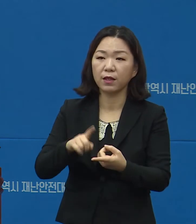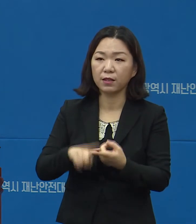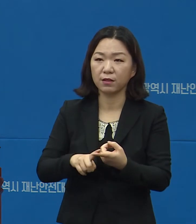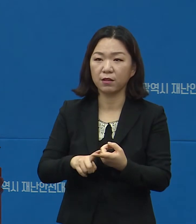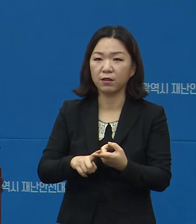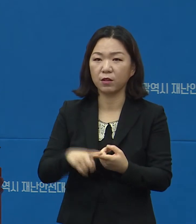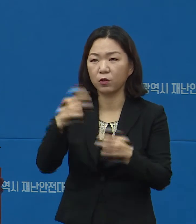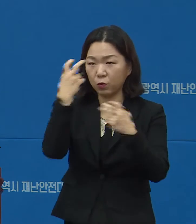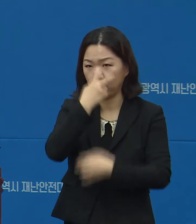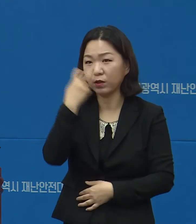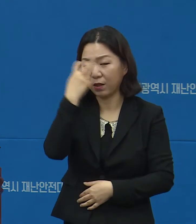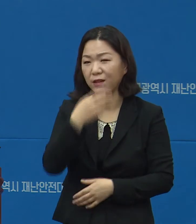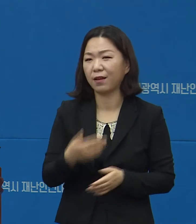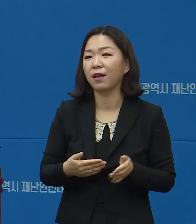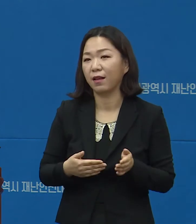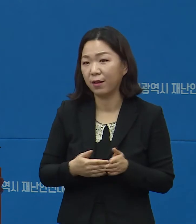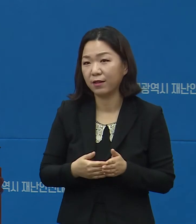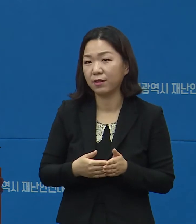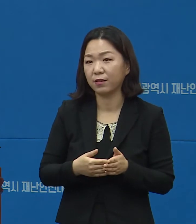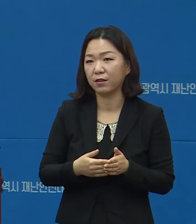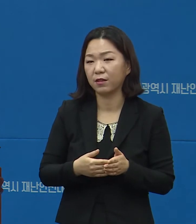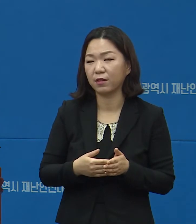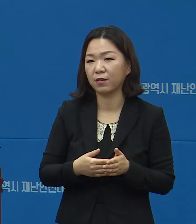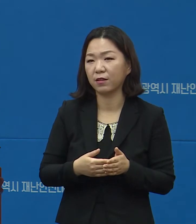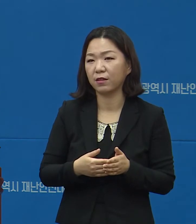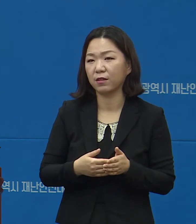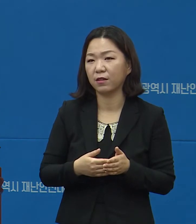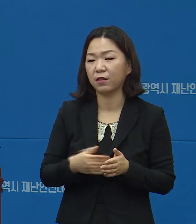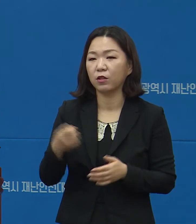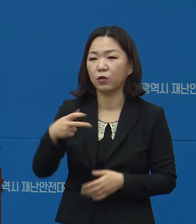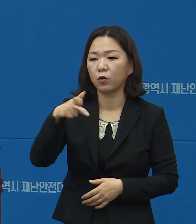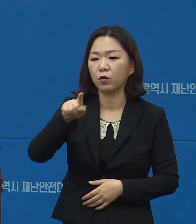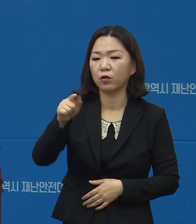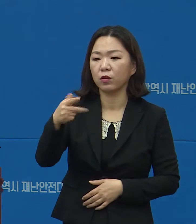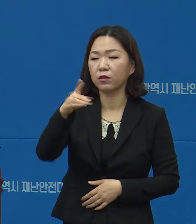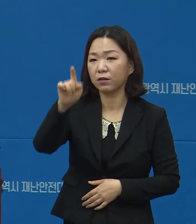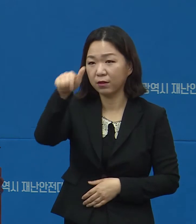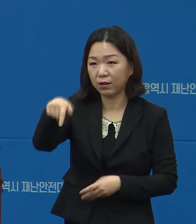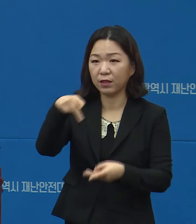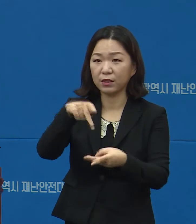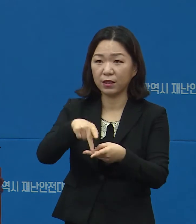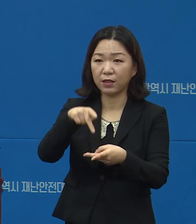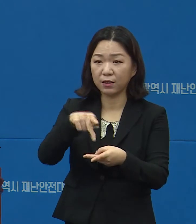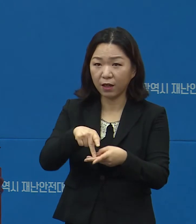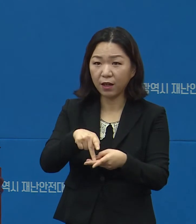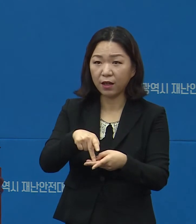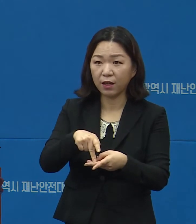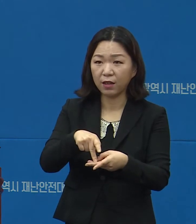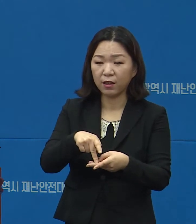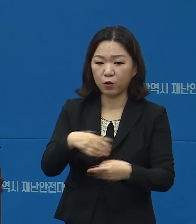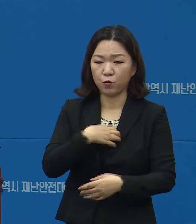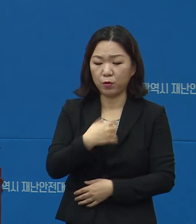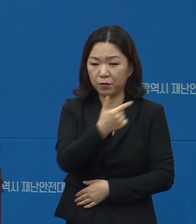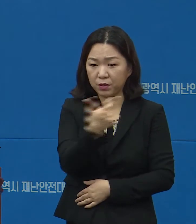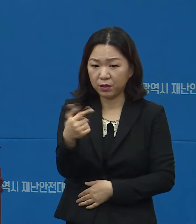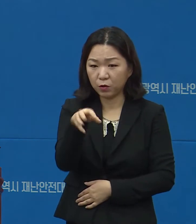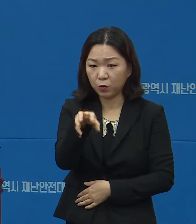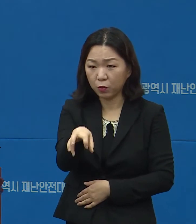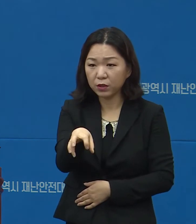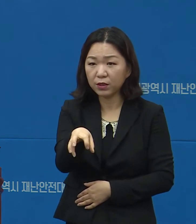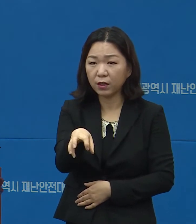한다라고 얘기했습니다. 물론 컨택센터를 그런 고위험군에 잡았어야 하는 것